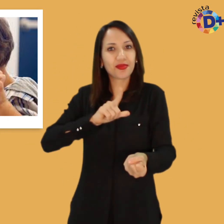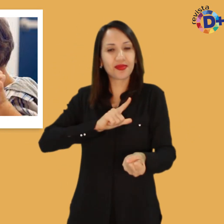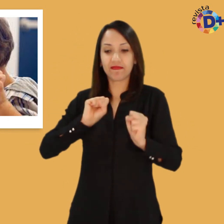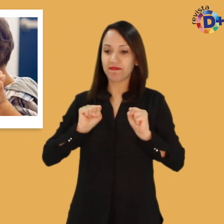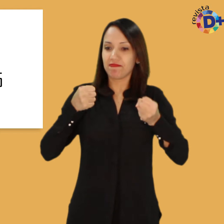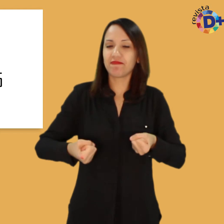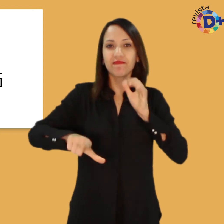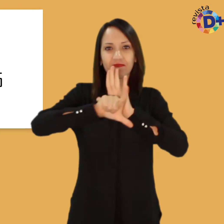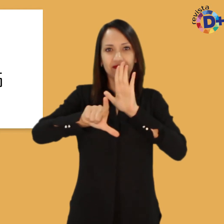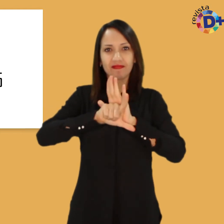Lei